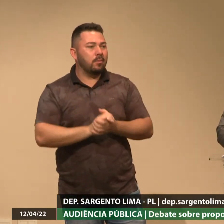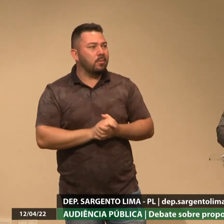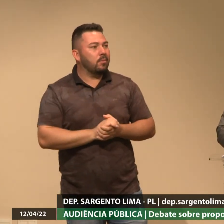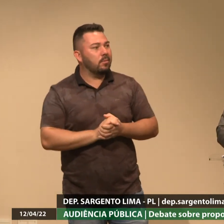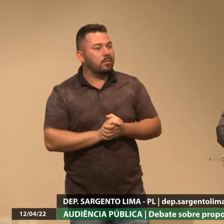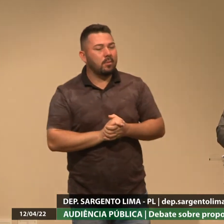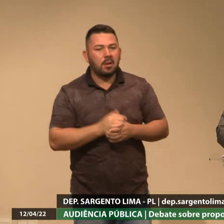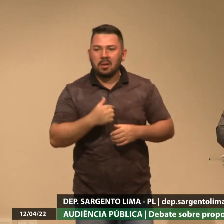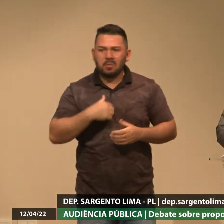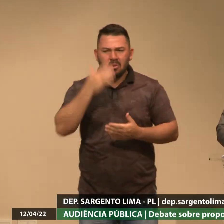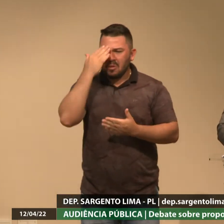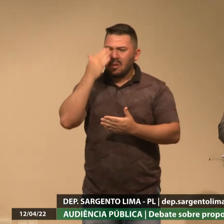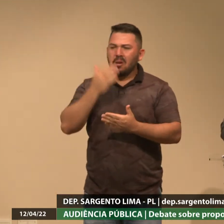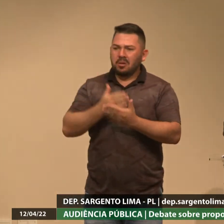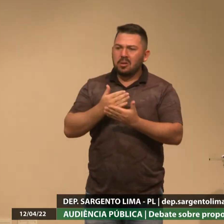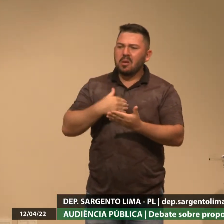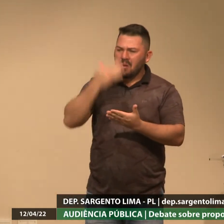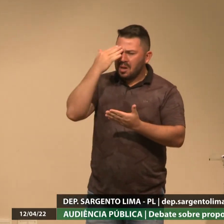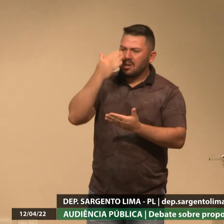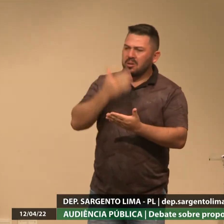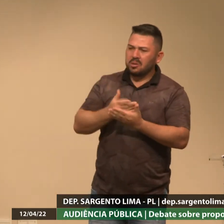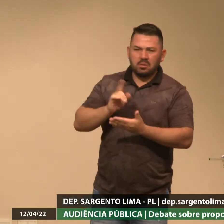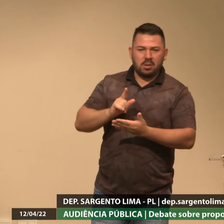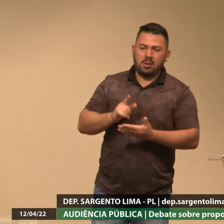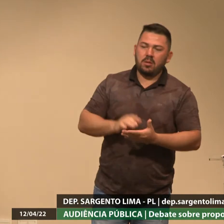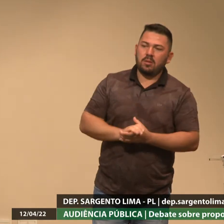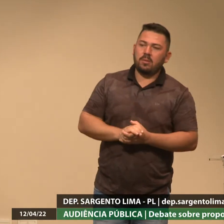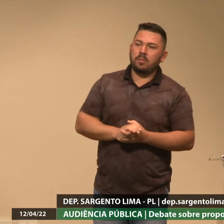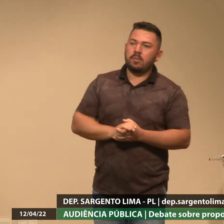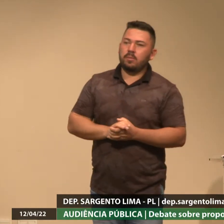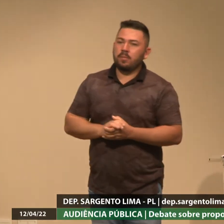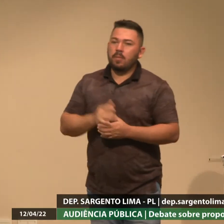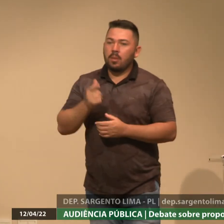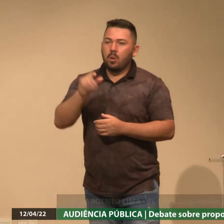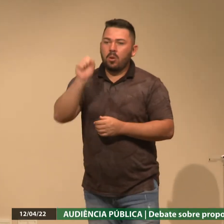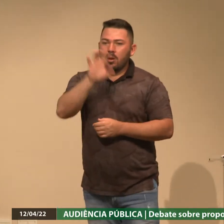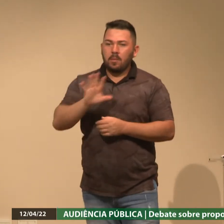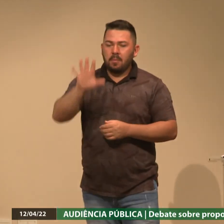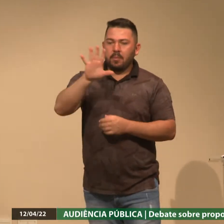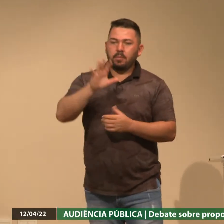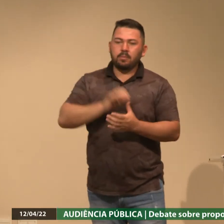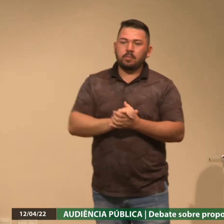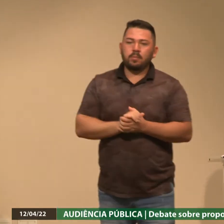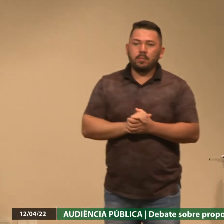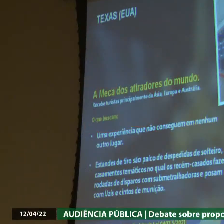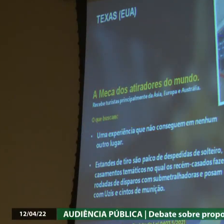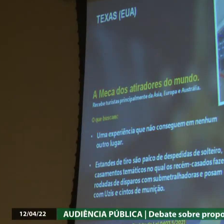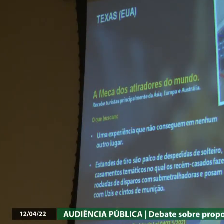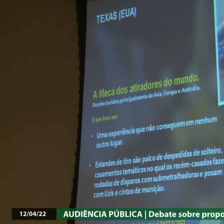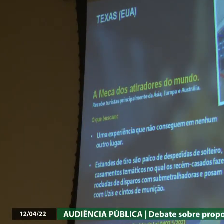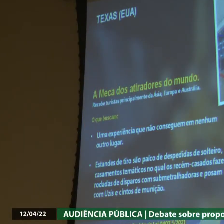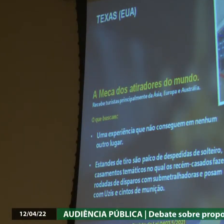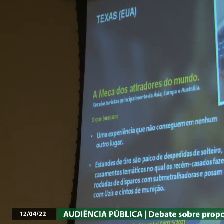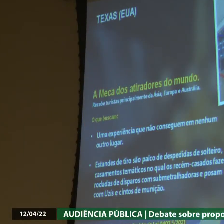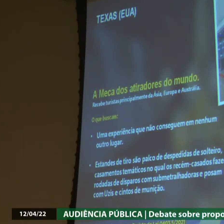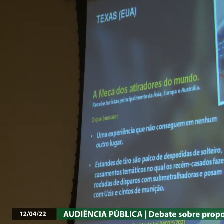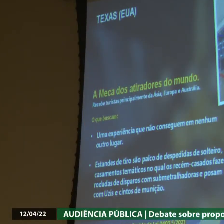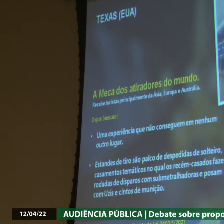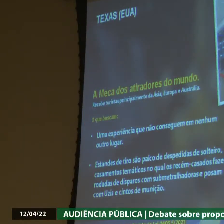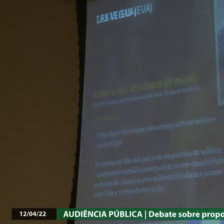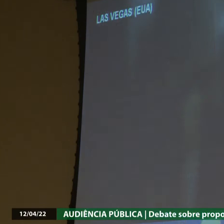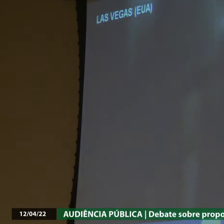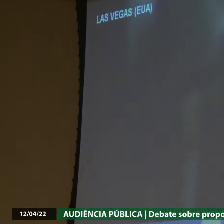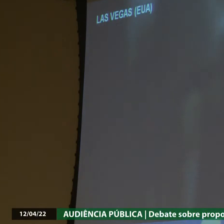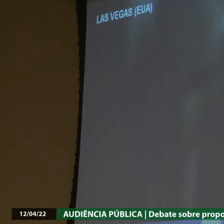Catarina eu não acredito eu acredito sinceramente que não próxima imagem por gentileza América dos atiradores do mundo